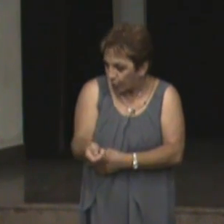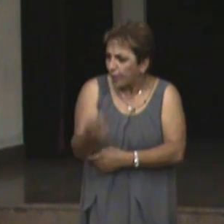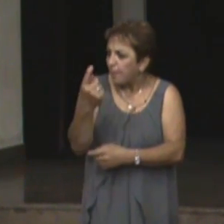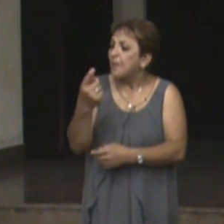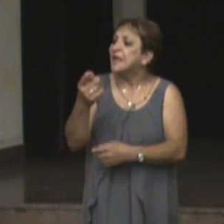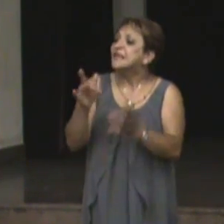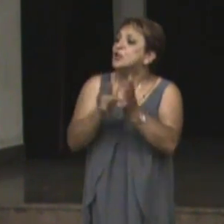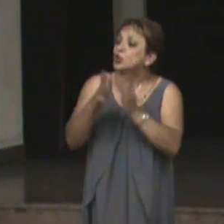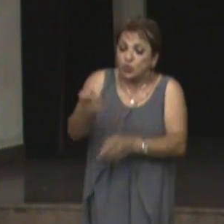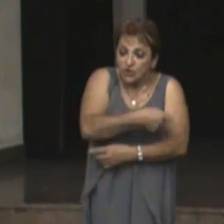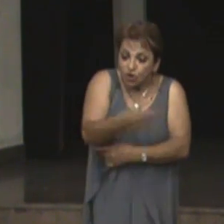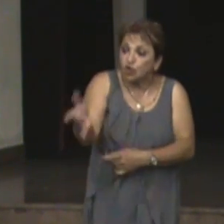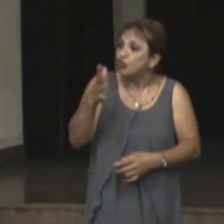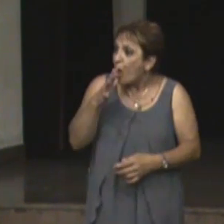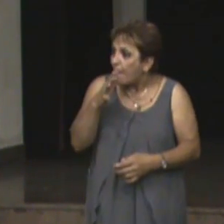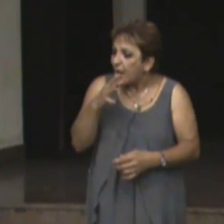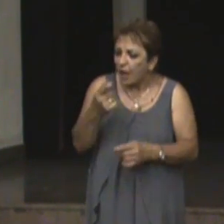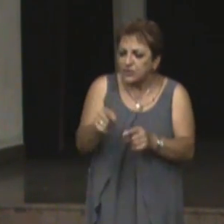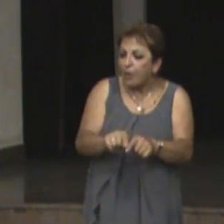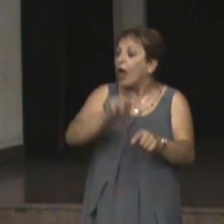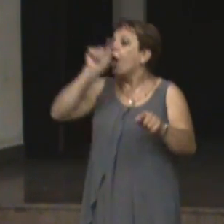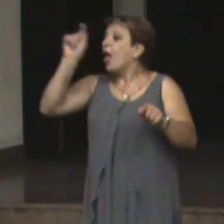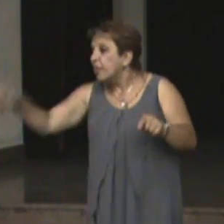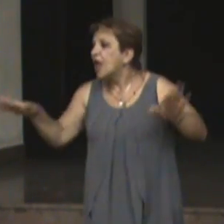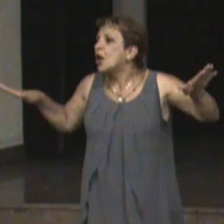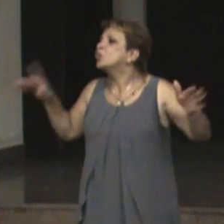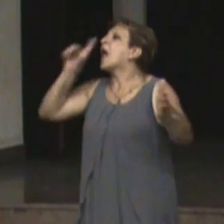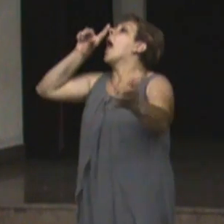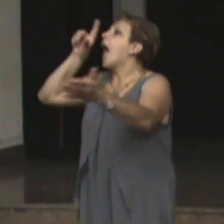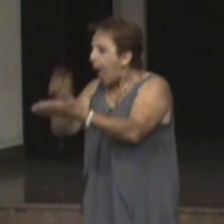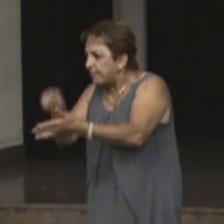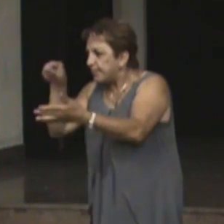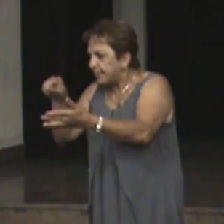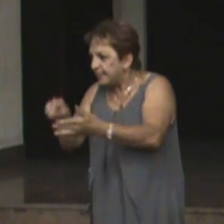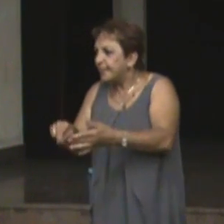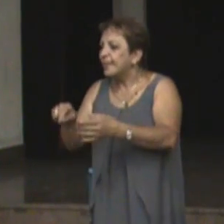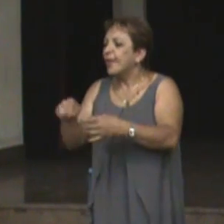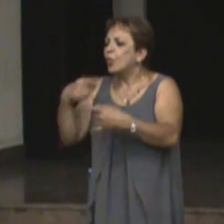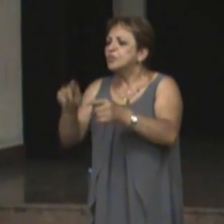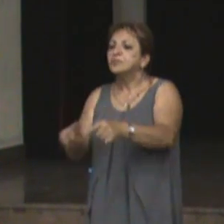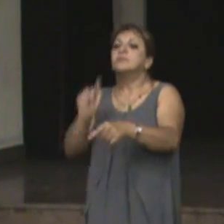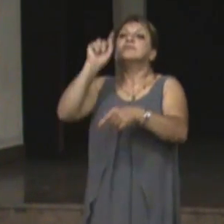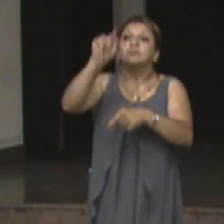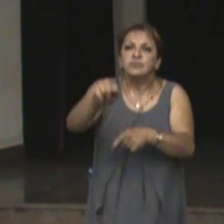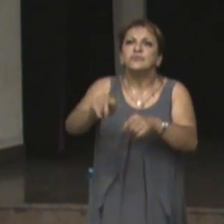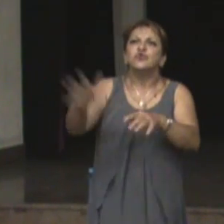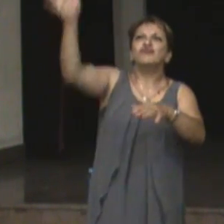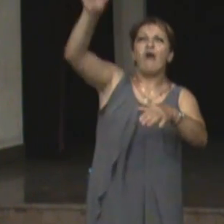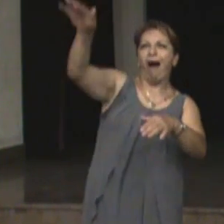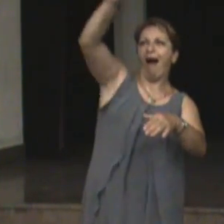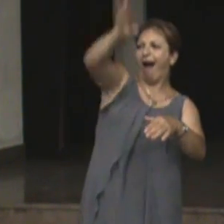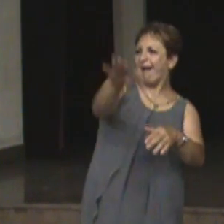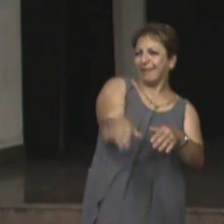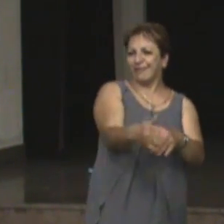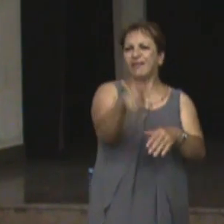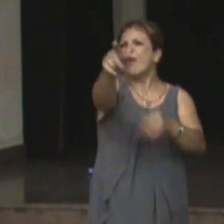ճանապարհի եզերքին։ Եվ թռչունները եկան ու կերան նրանք։ Ուրիշ հատիկներ ընկան ժայռոտ մի տեղ, ուր